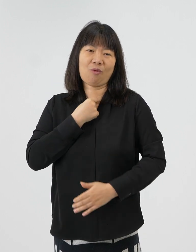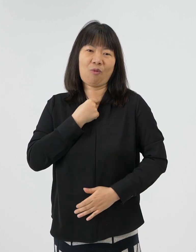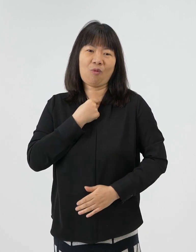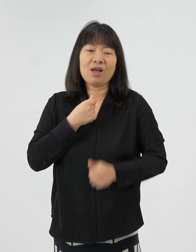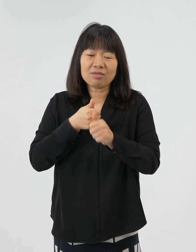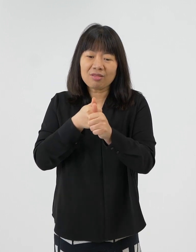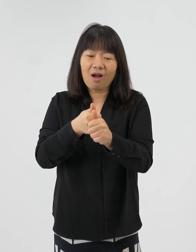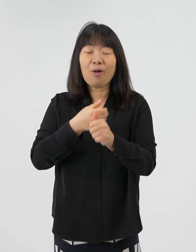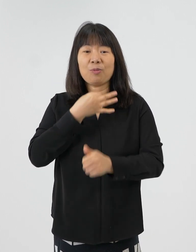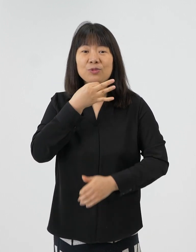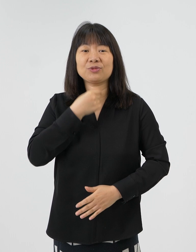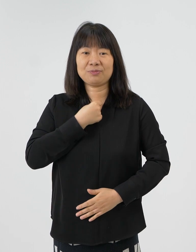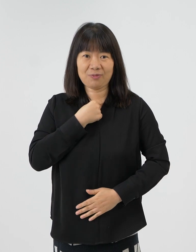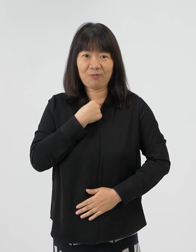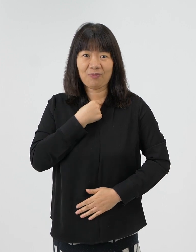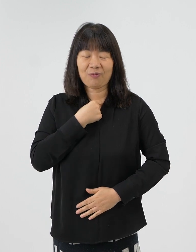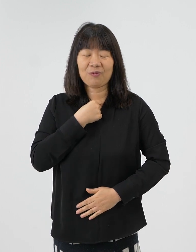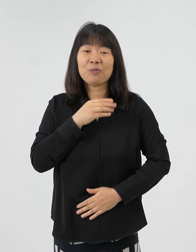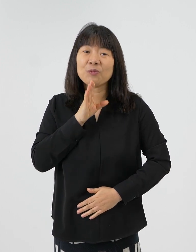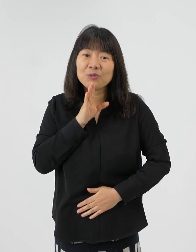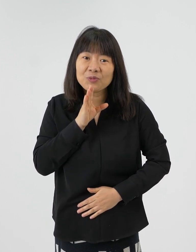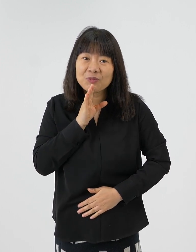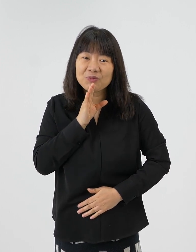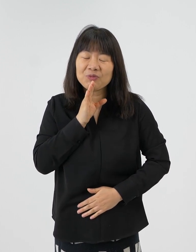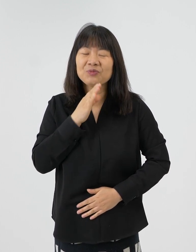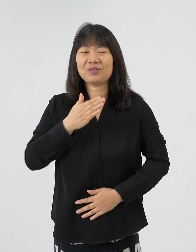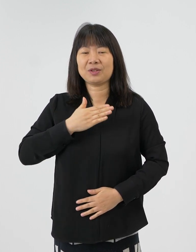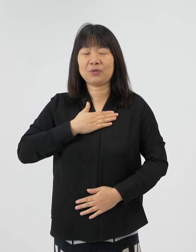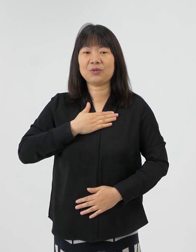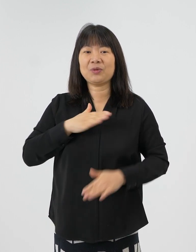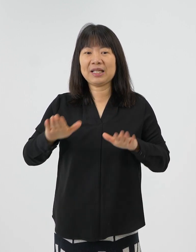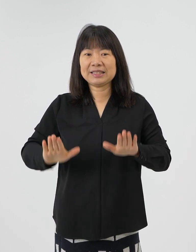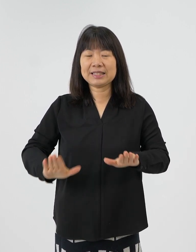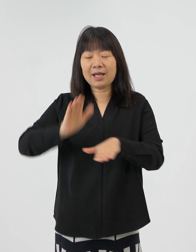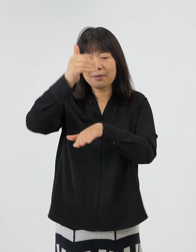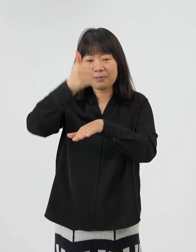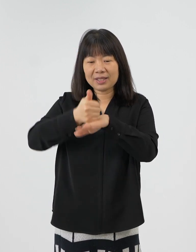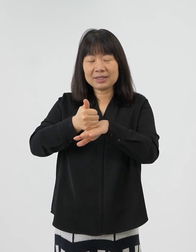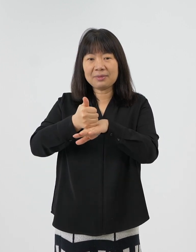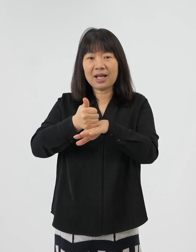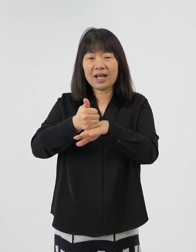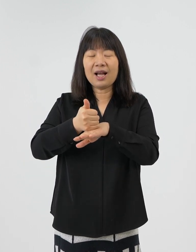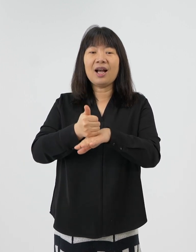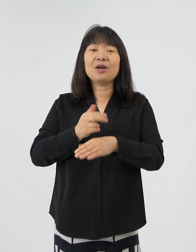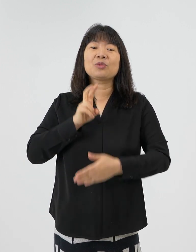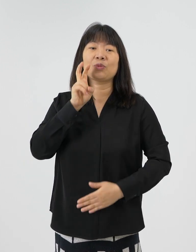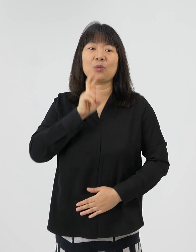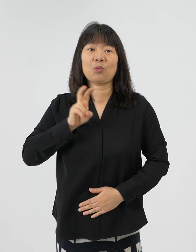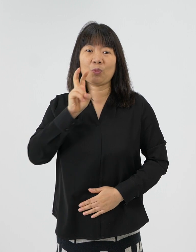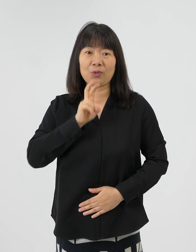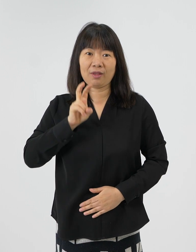싶어요. 그렇죠? 예. 저도 이제 마지막 송을